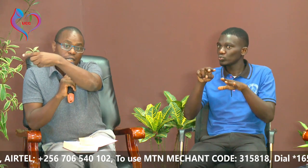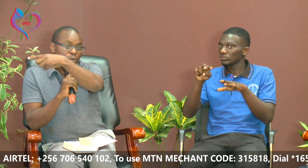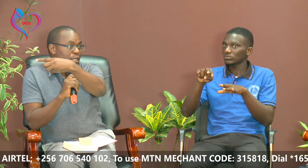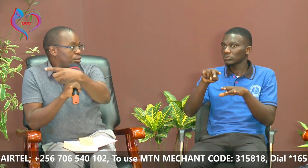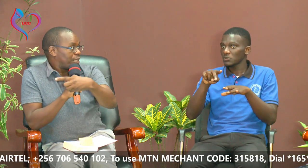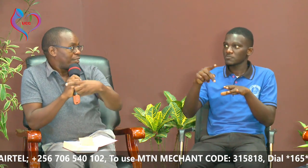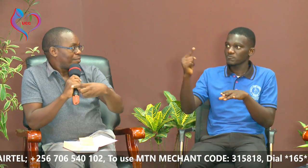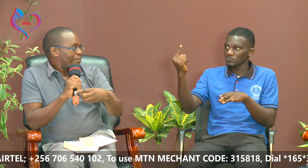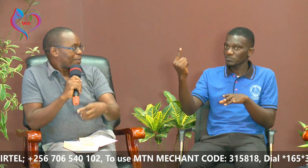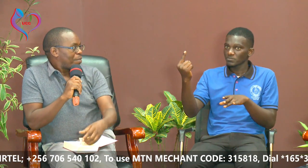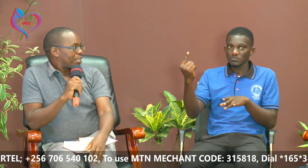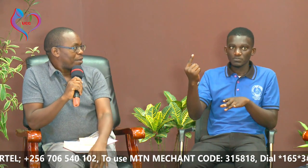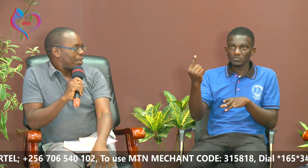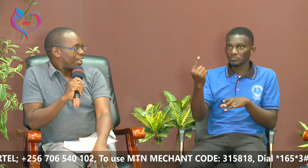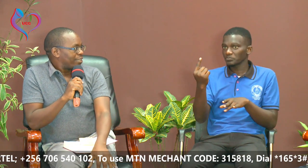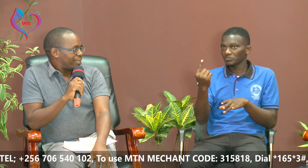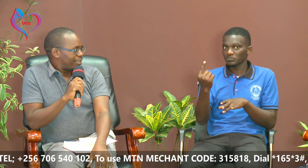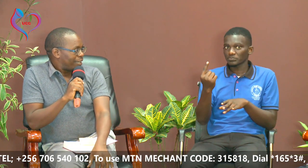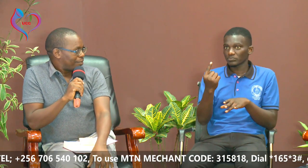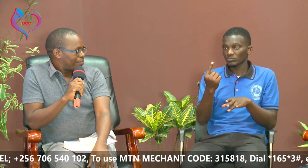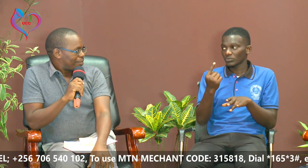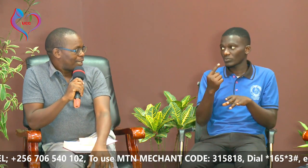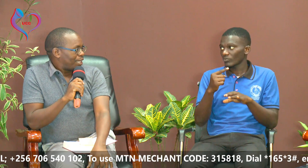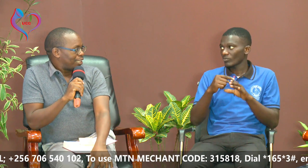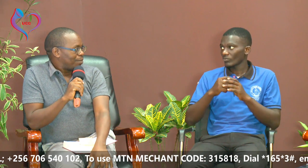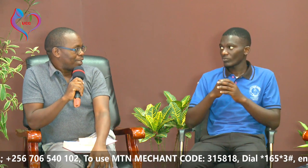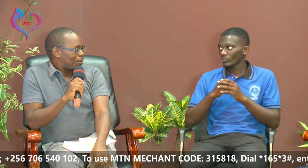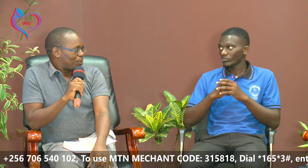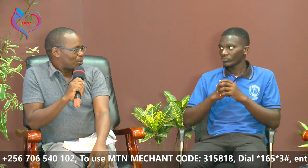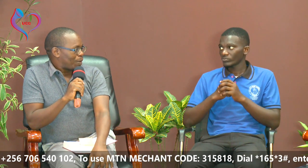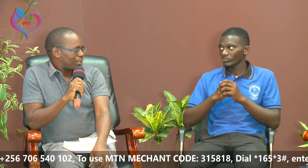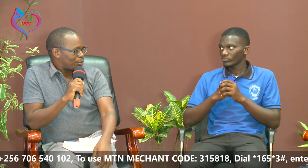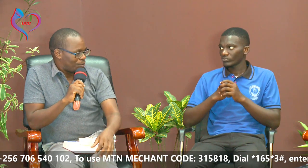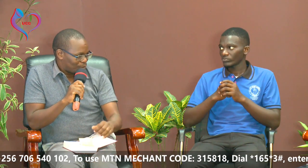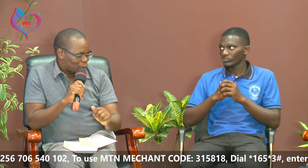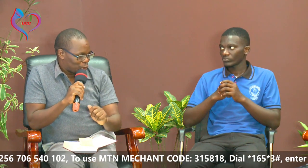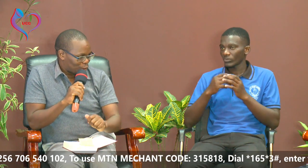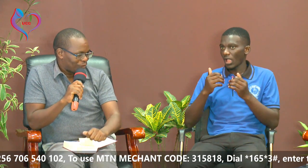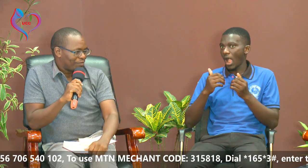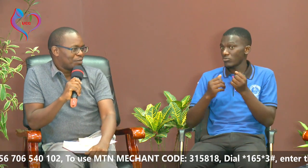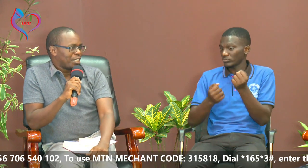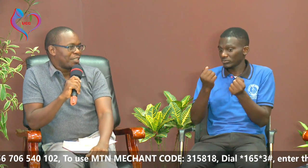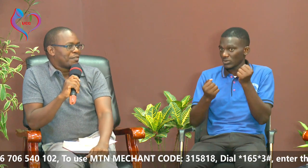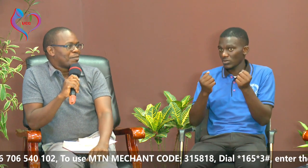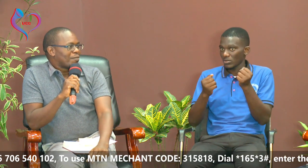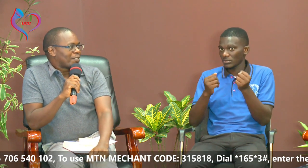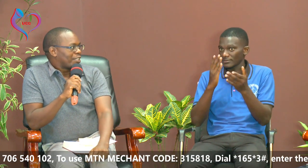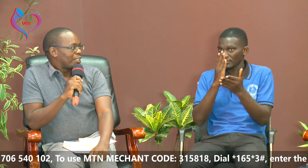ya Wilson bantambula nga nzikirira tebe ekinyimirako super custom mzee